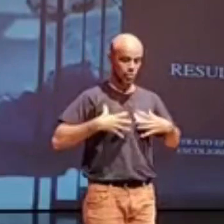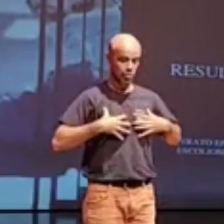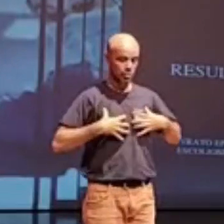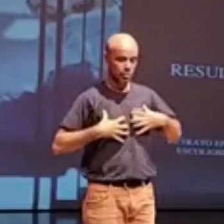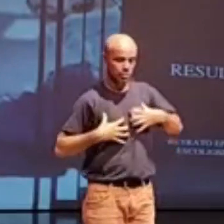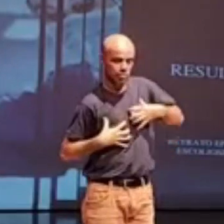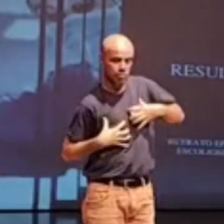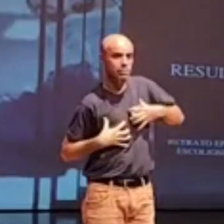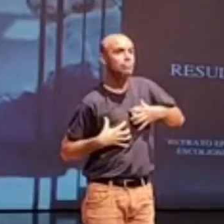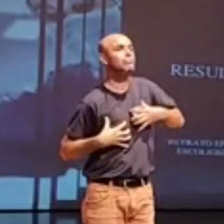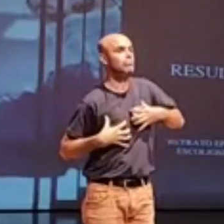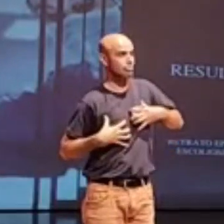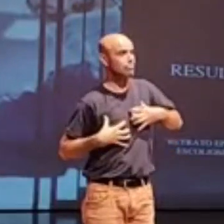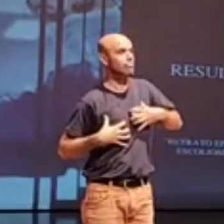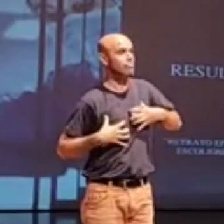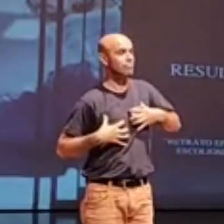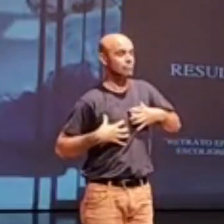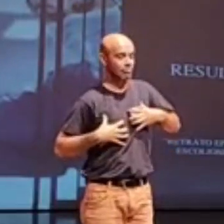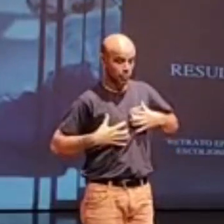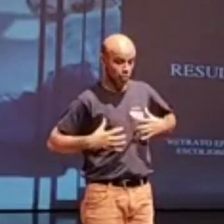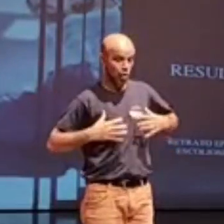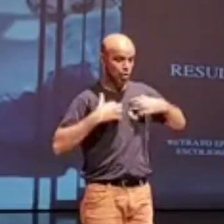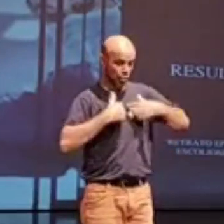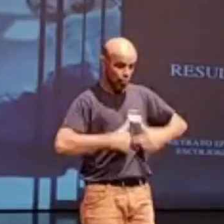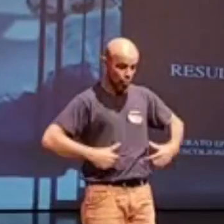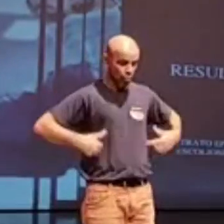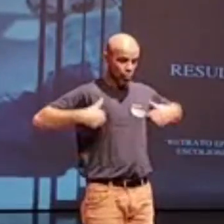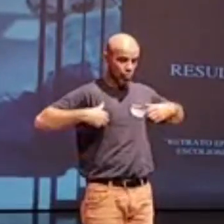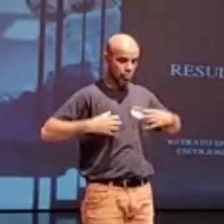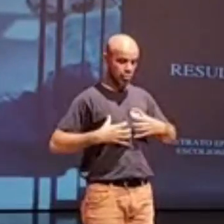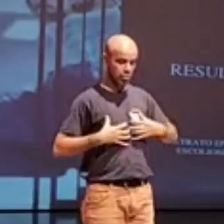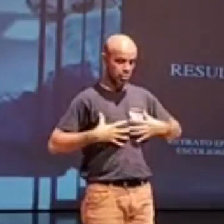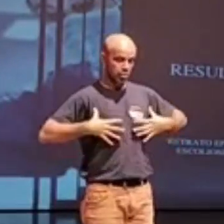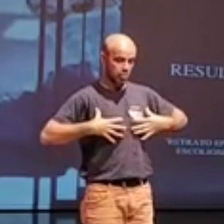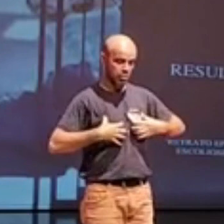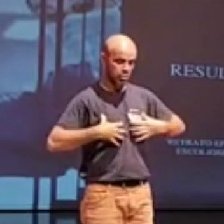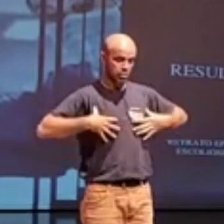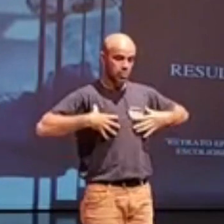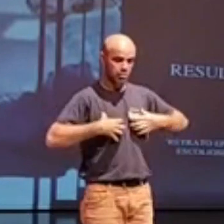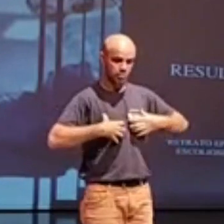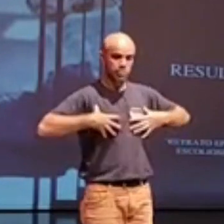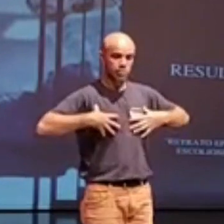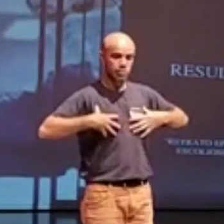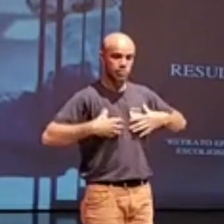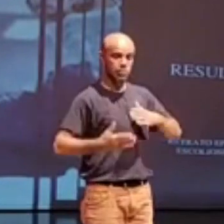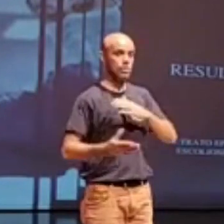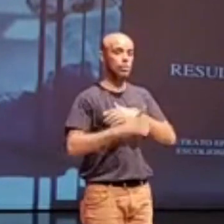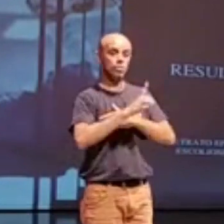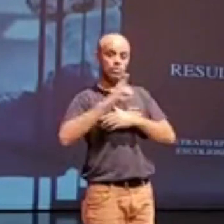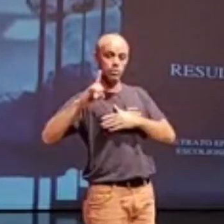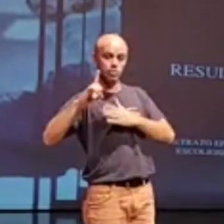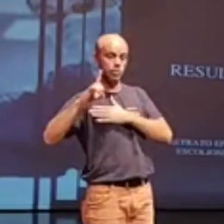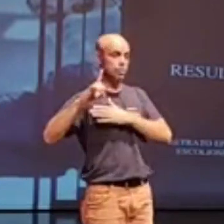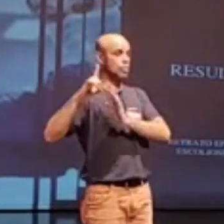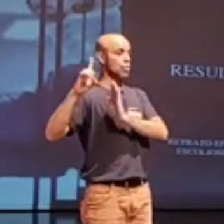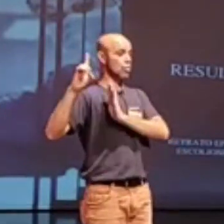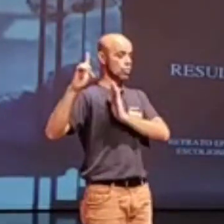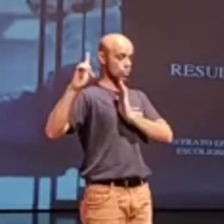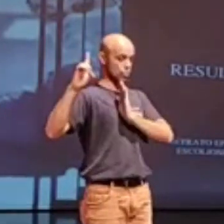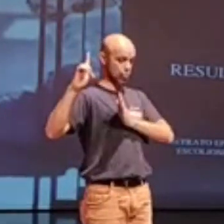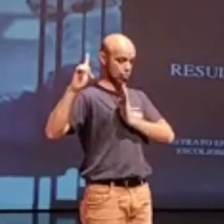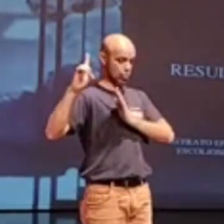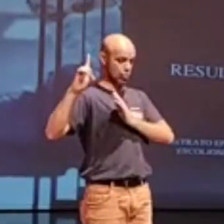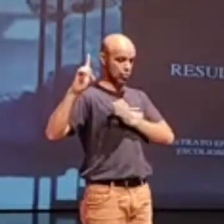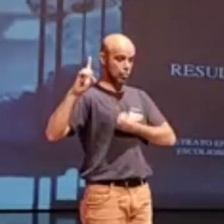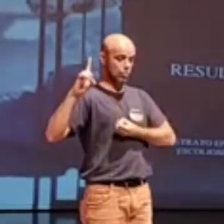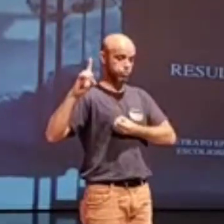ela fica deformada. E o pulmão, ele não expande corretamente. Isso sobrecarrega muito o lado direito do coração, que é onde ele